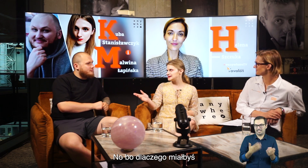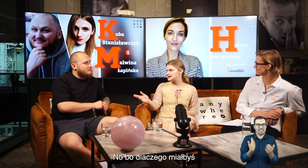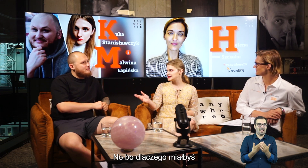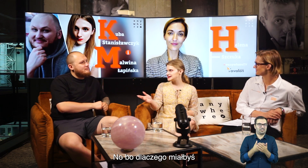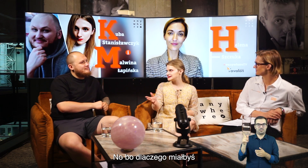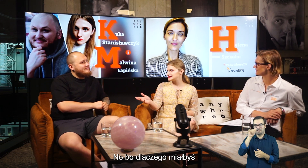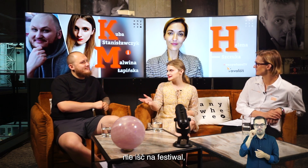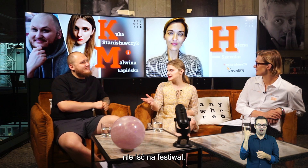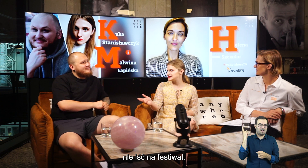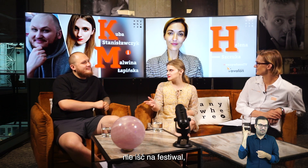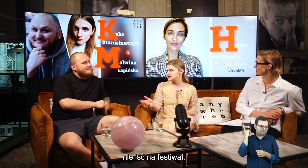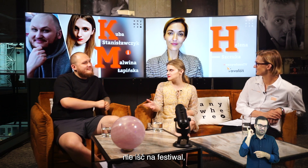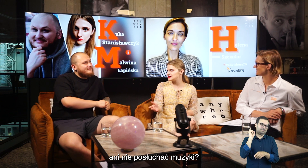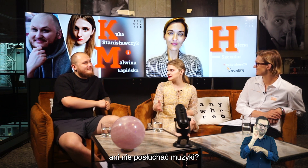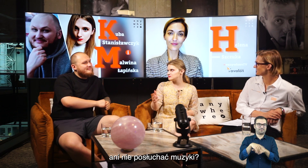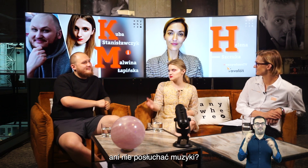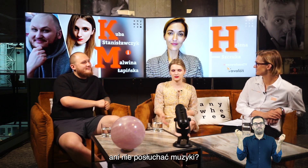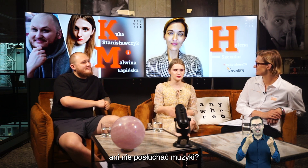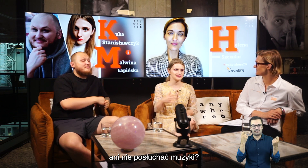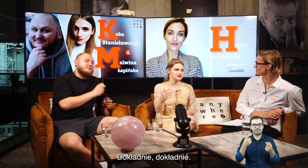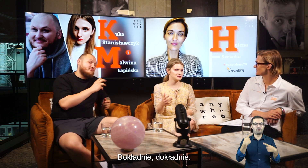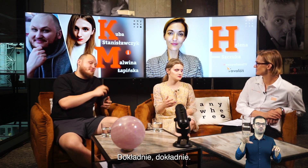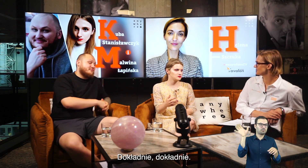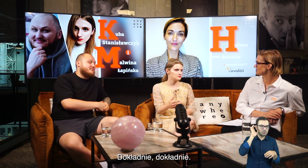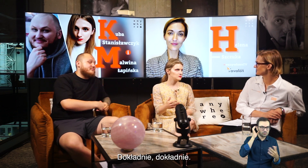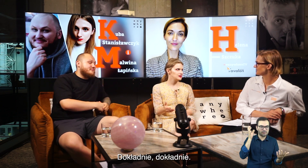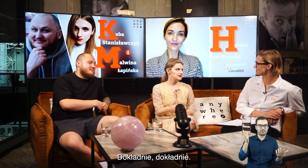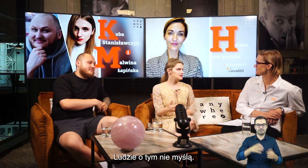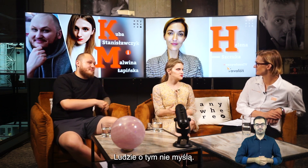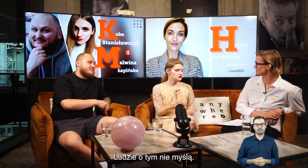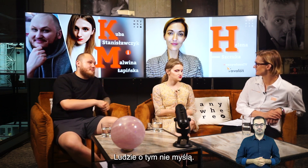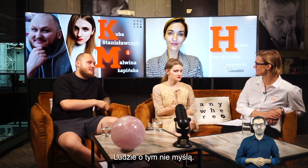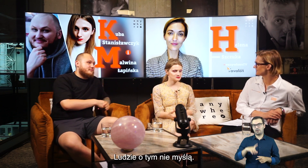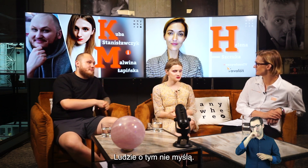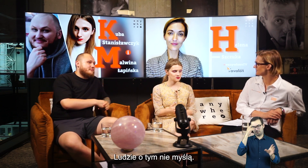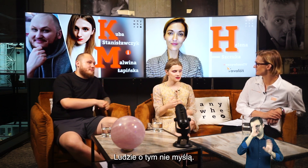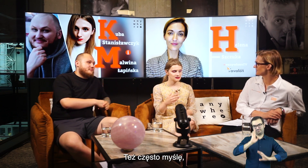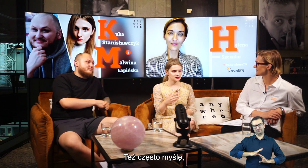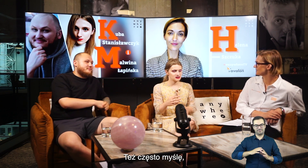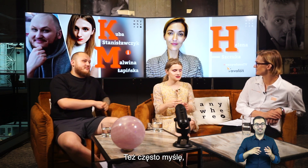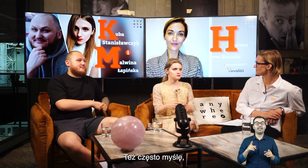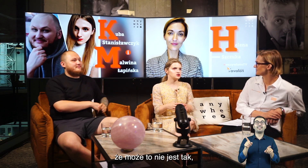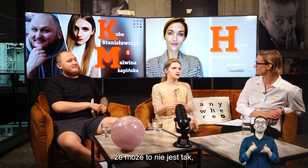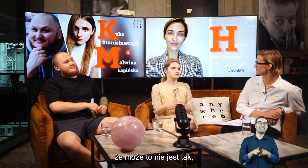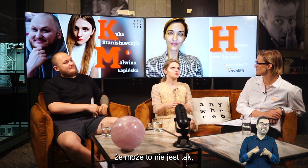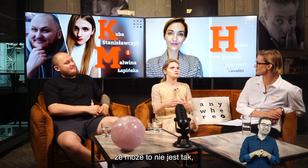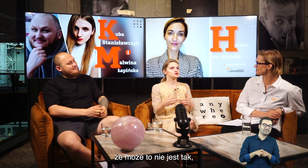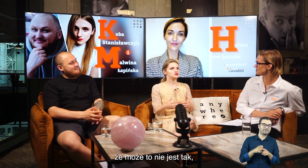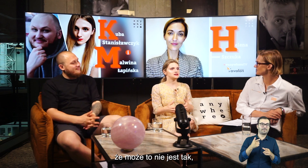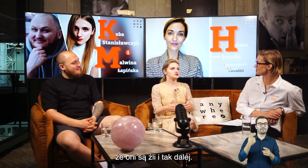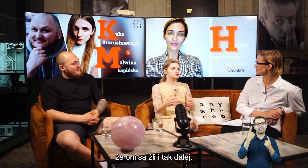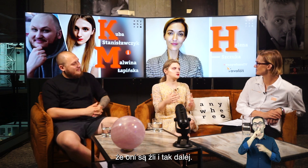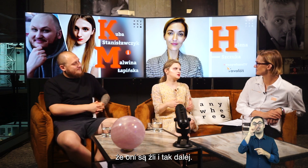miałbyś nie iść na festiwal, ani nie posłuchać muzyki? Jakby dokładnie. Ludzie o tym nie myślą. Też często myślę, że